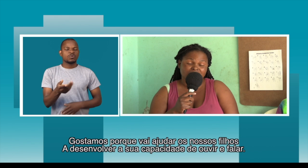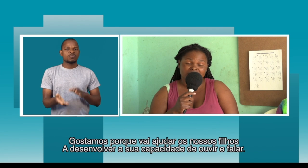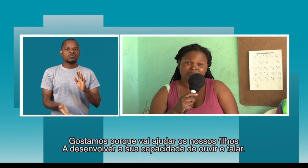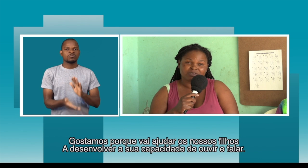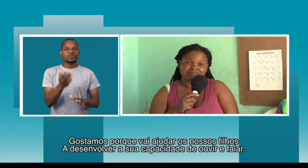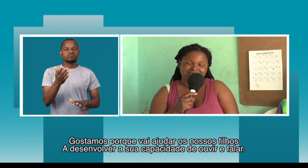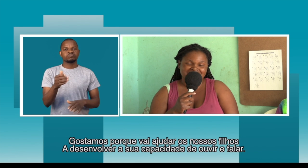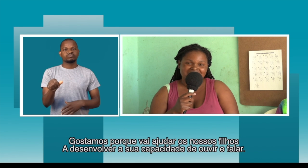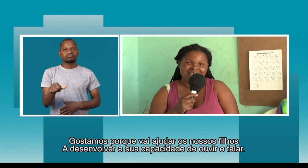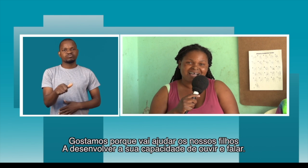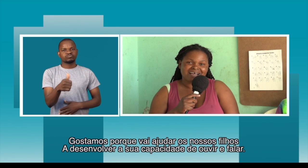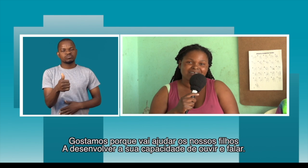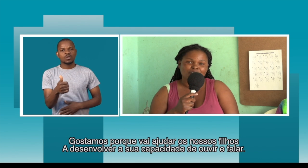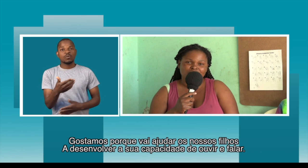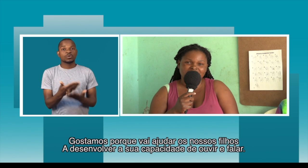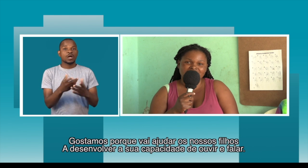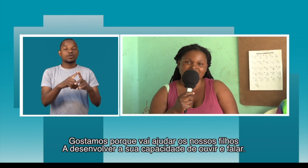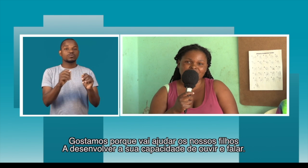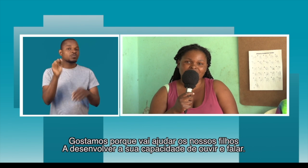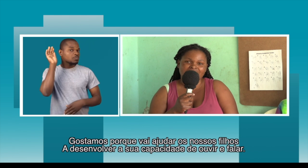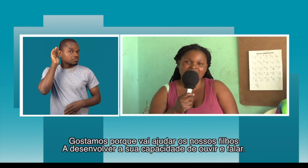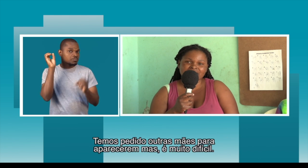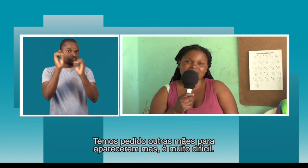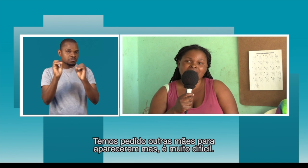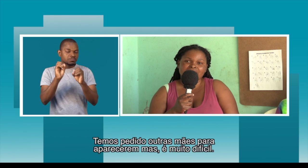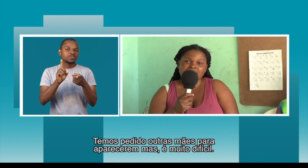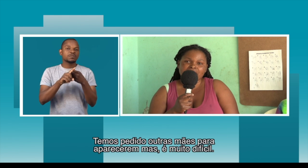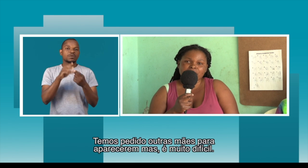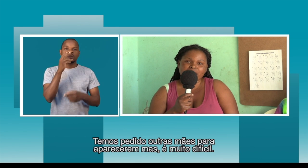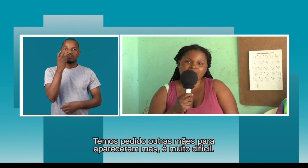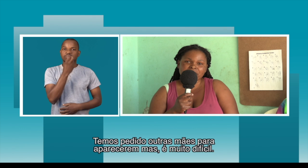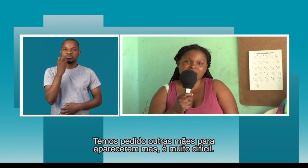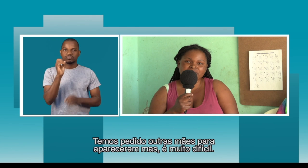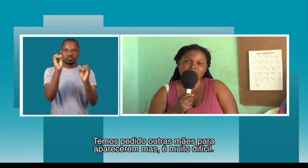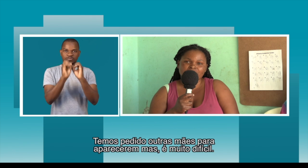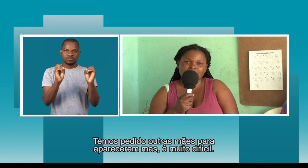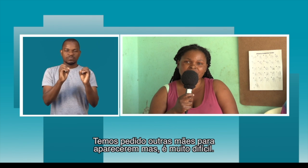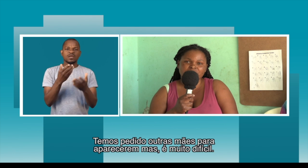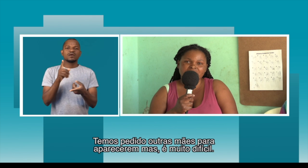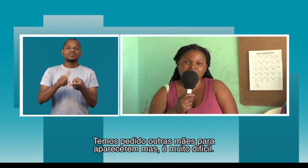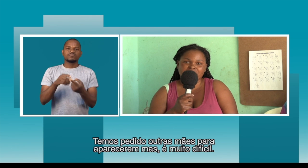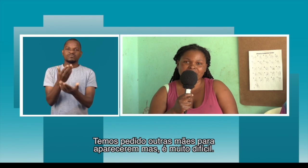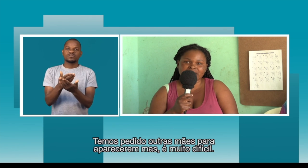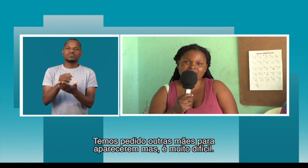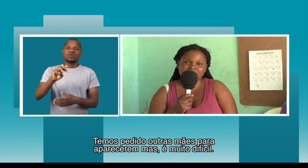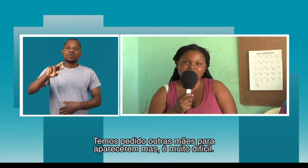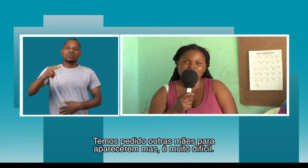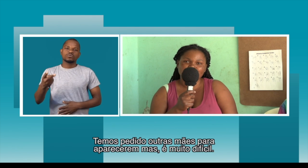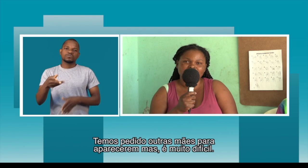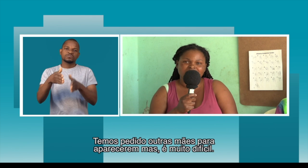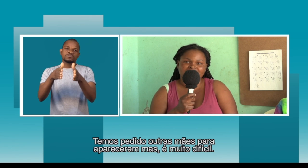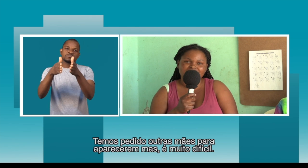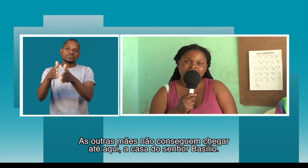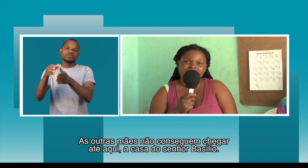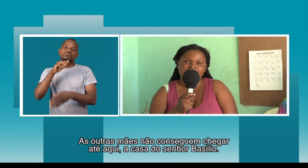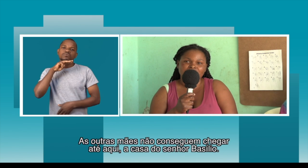não ouvir e não falar. Apoiamos, pedimos a outras mães para aparecer, mas é